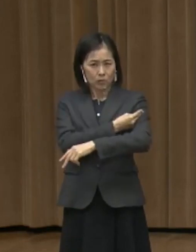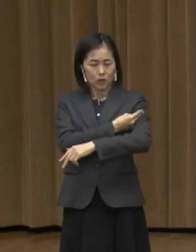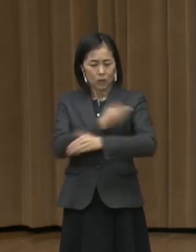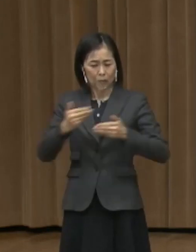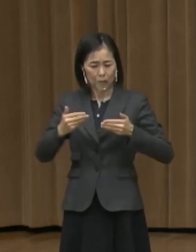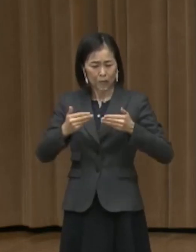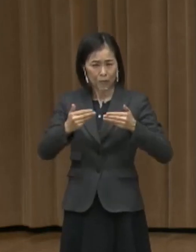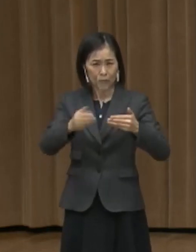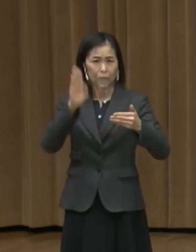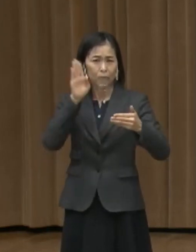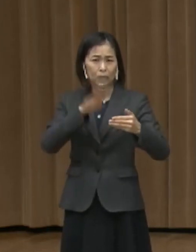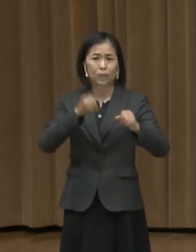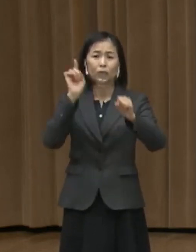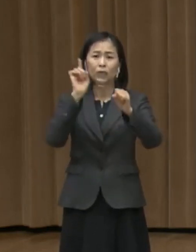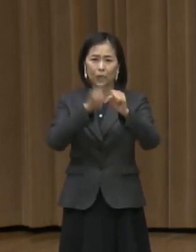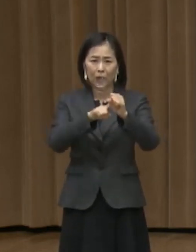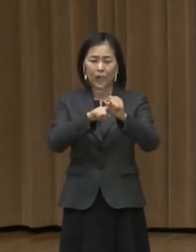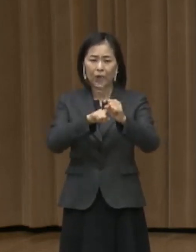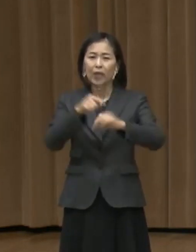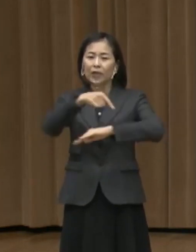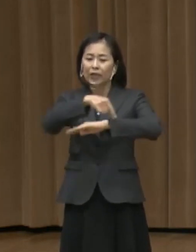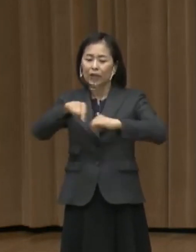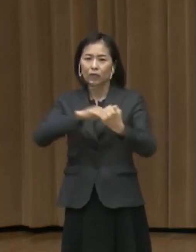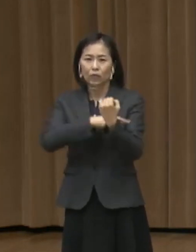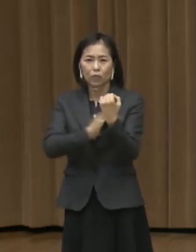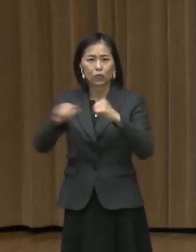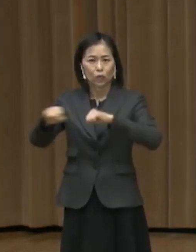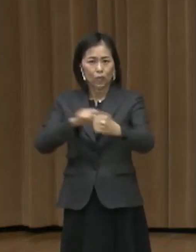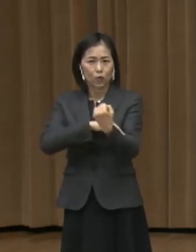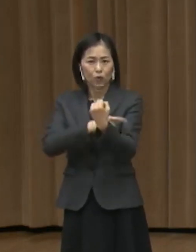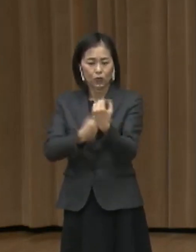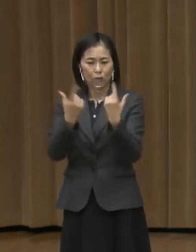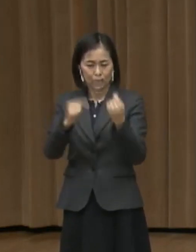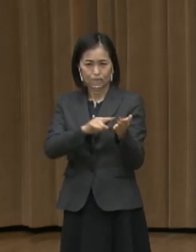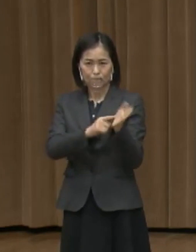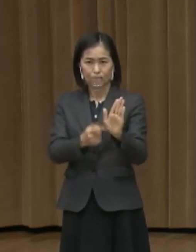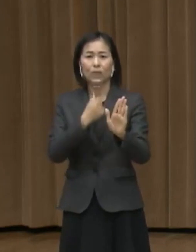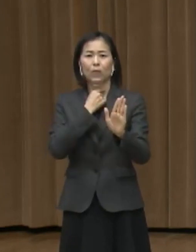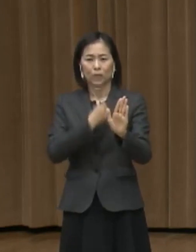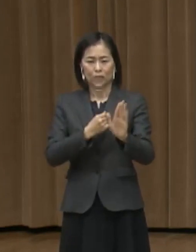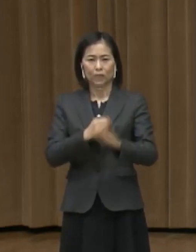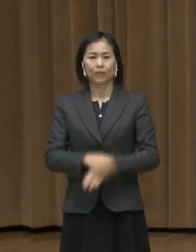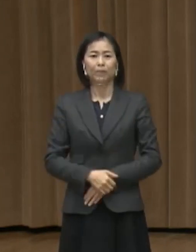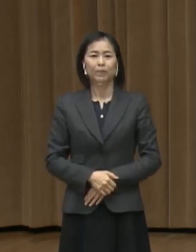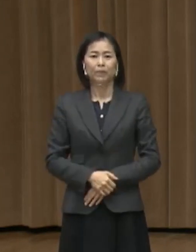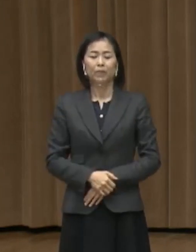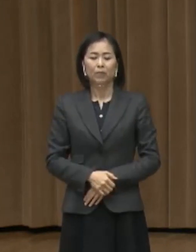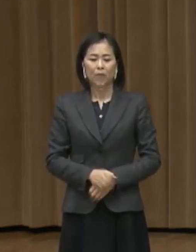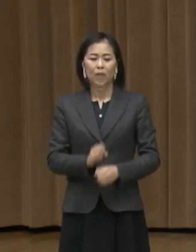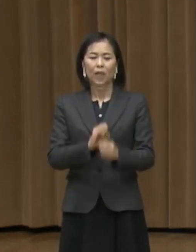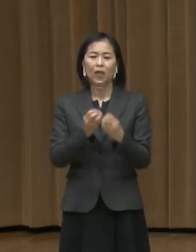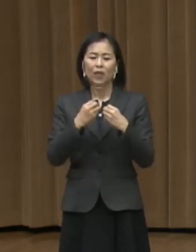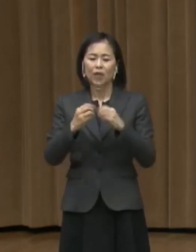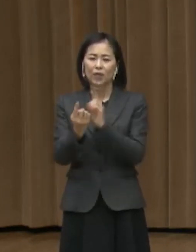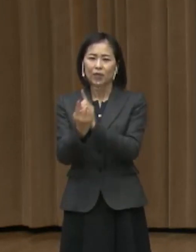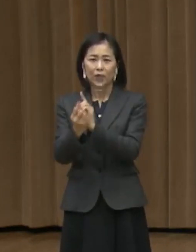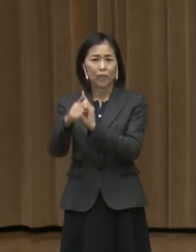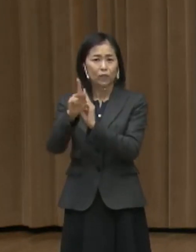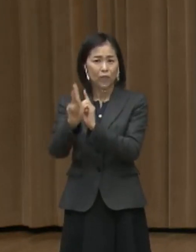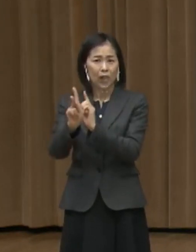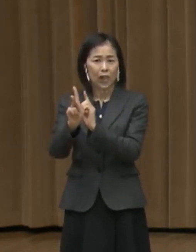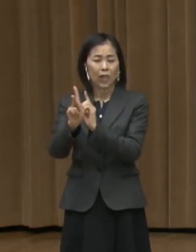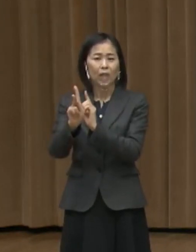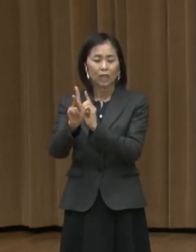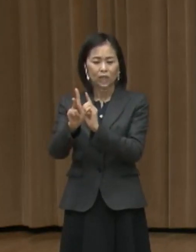くにあたり、企画力と行動力を発揮してもらいたいと思っています。以上のほかに、感染症対策課には政策